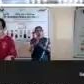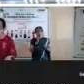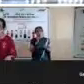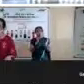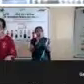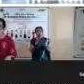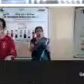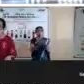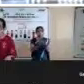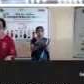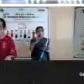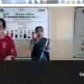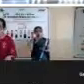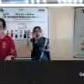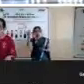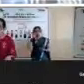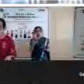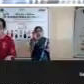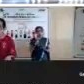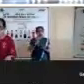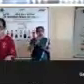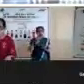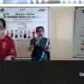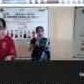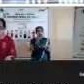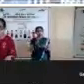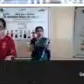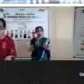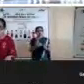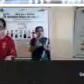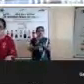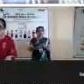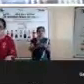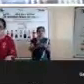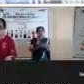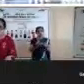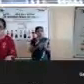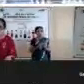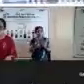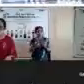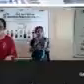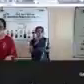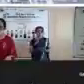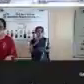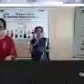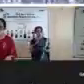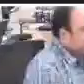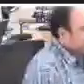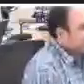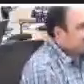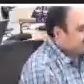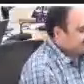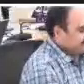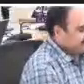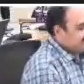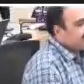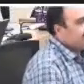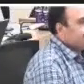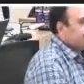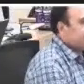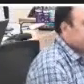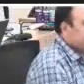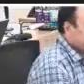ही रचनात्मक आयोजन की कल्पना करने और उसे क्रियान्वित करने के लिए बधाई देता हूँ। धन्यवाद। जय हिंद। धन्यवाद सर।